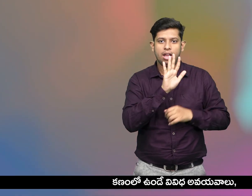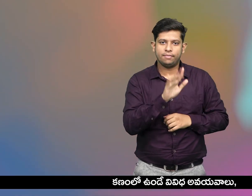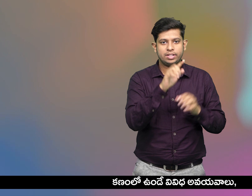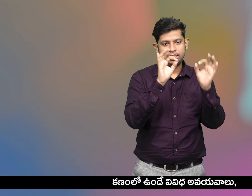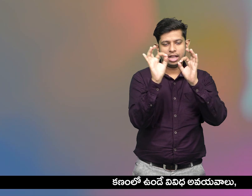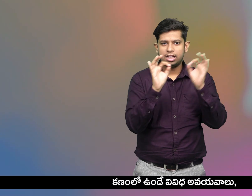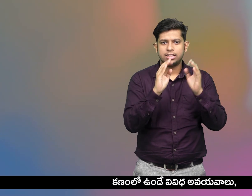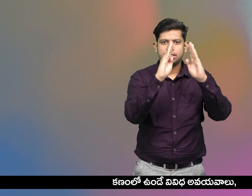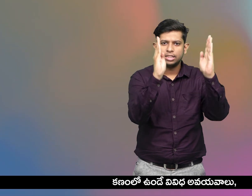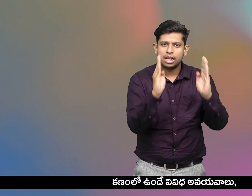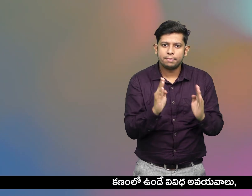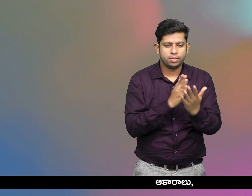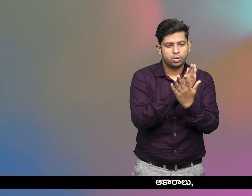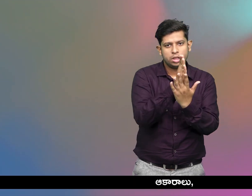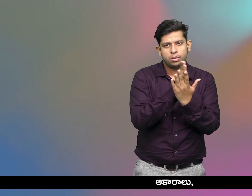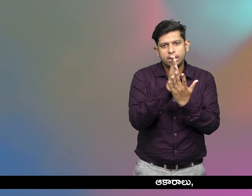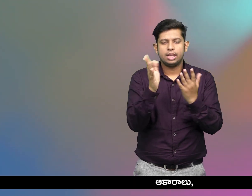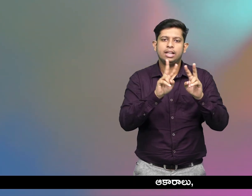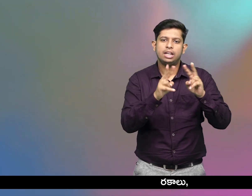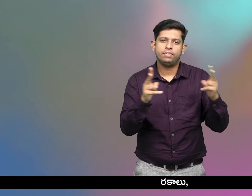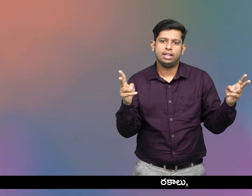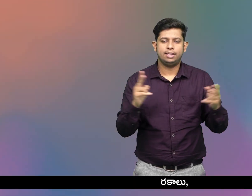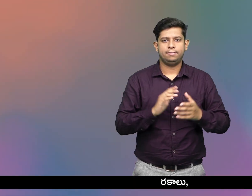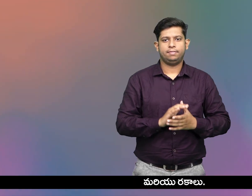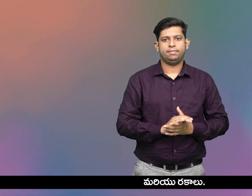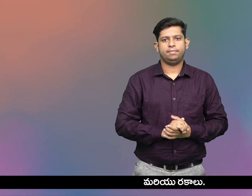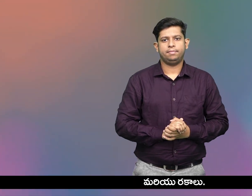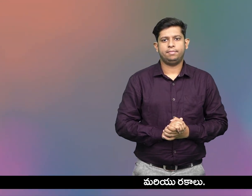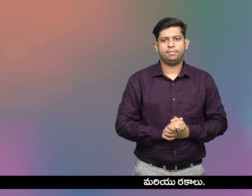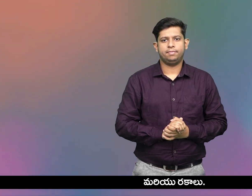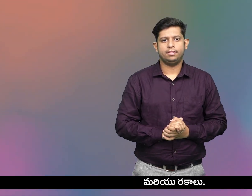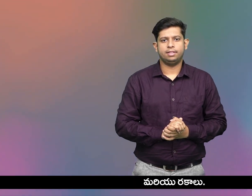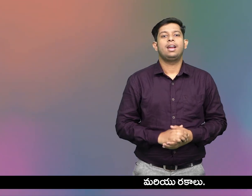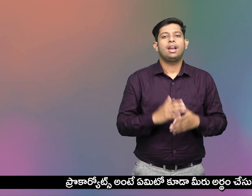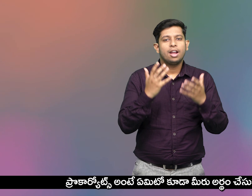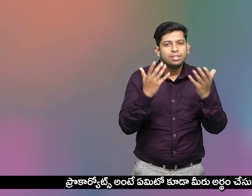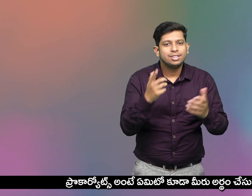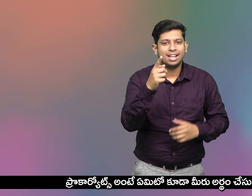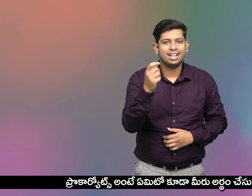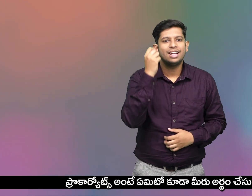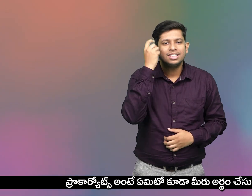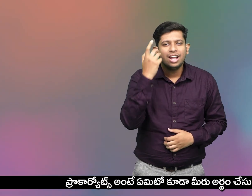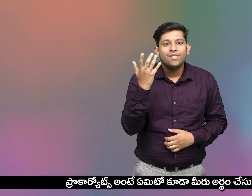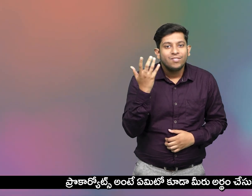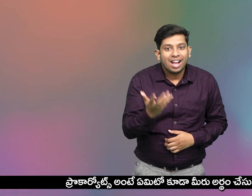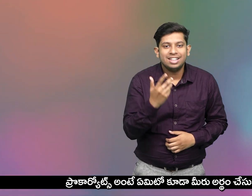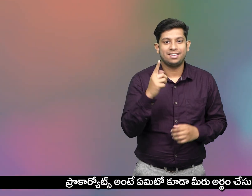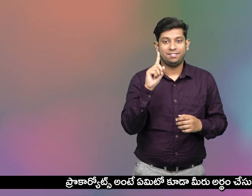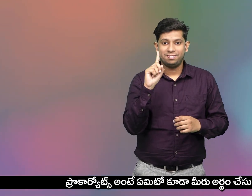వివిధ అవయవాలు, ఆకారాలు, రకాలు మరియు రకాలు. ప్రొకార్యోట్స్ అంటే ఏమిటో కూడా మీరు